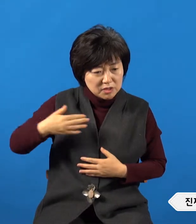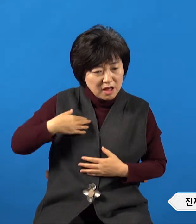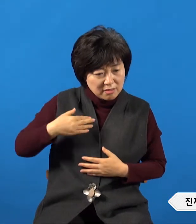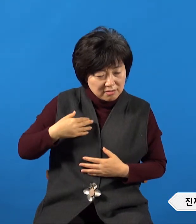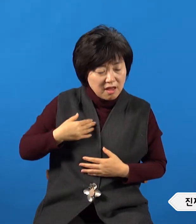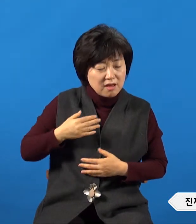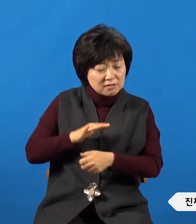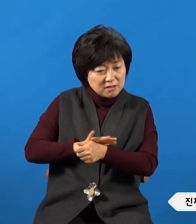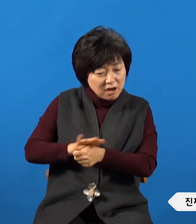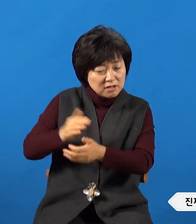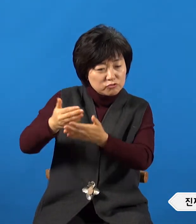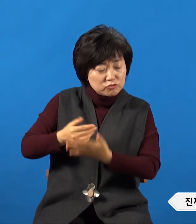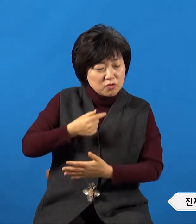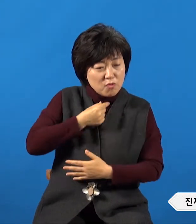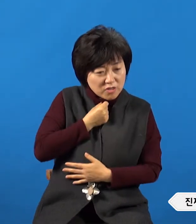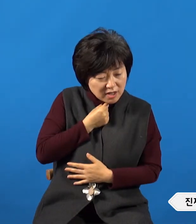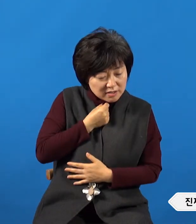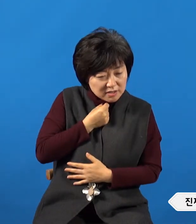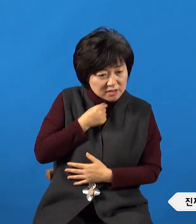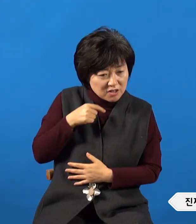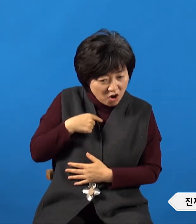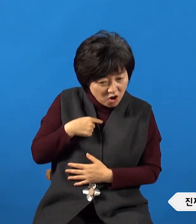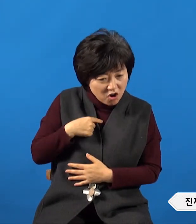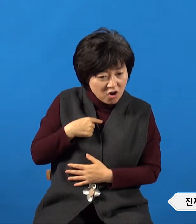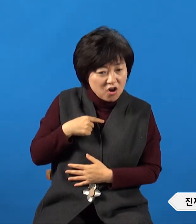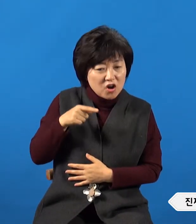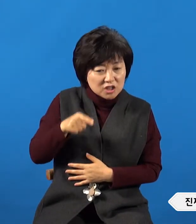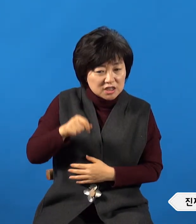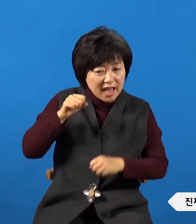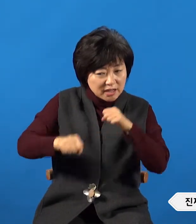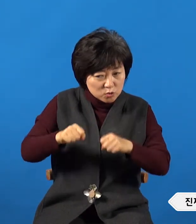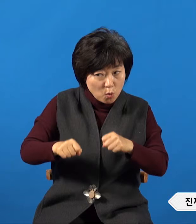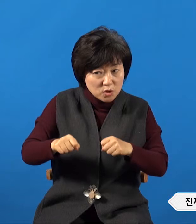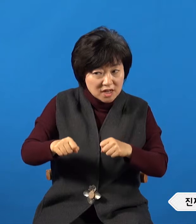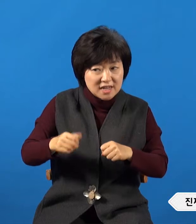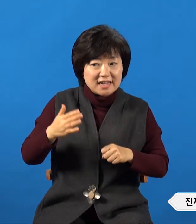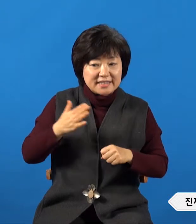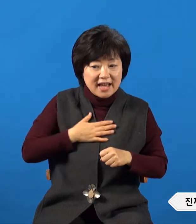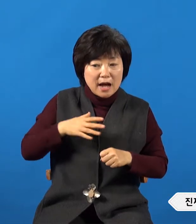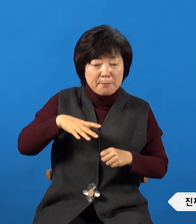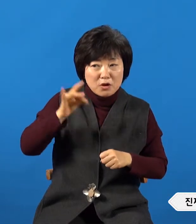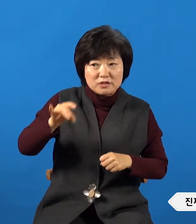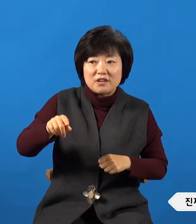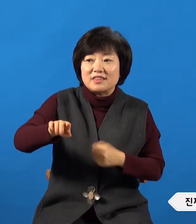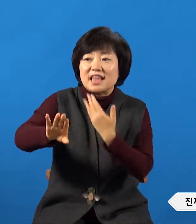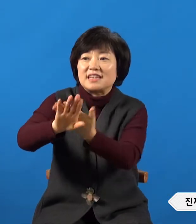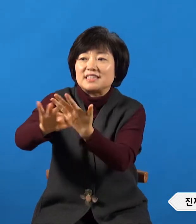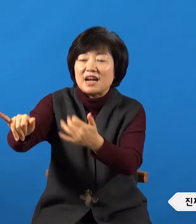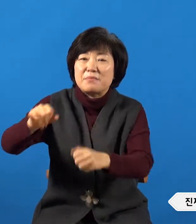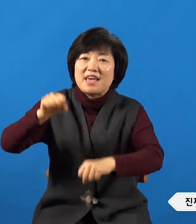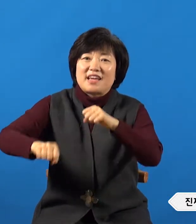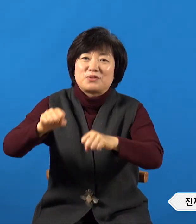다음에 이야기합니다. 그리고 먼저 그것을 그들에게 해주라.